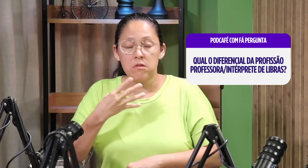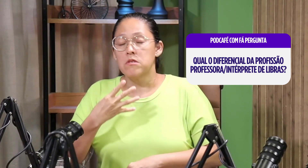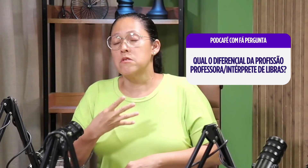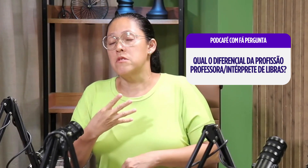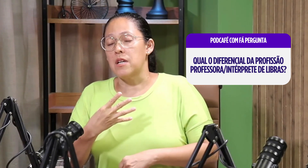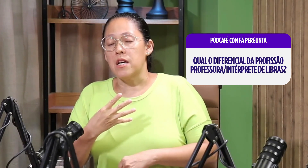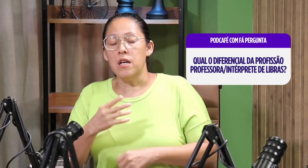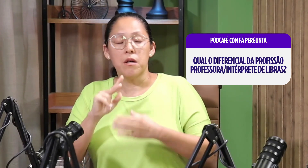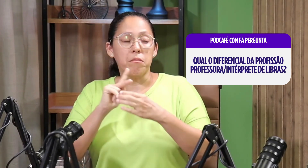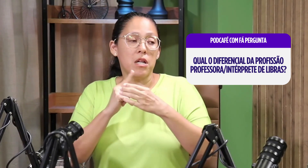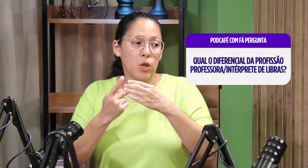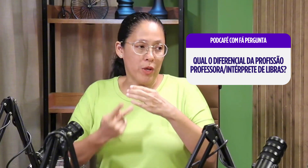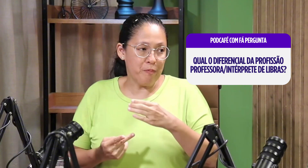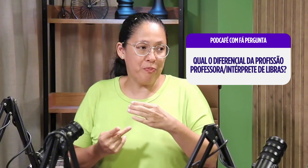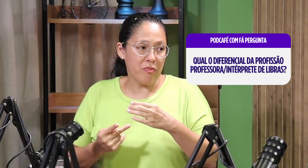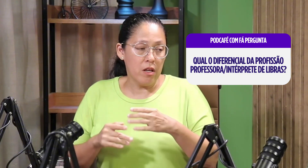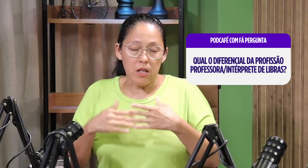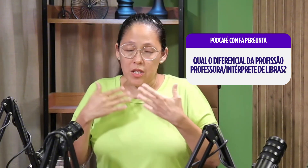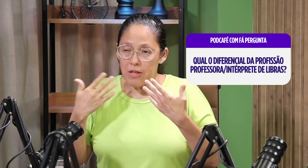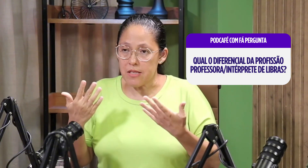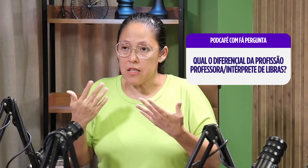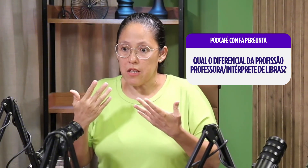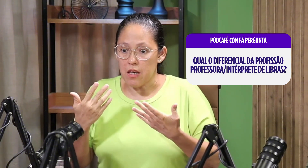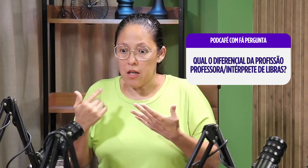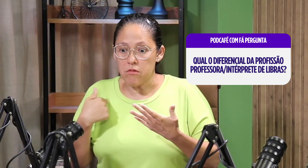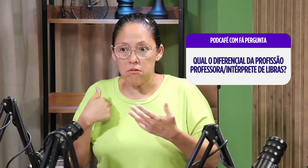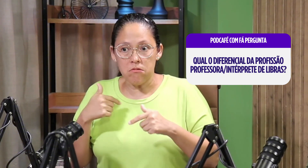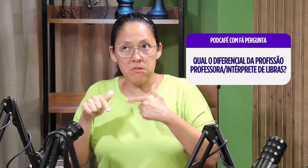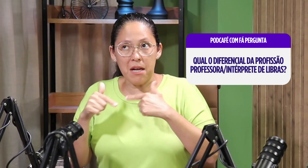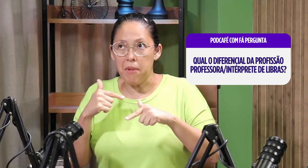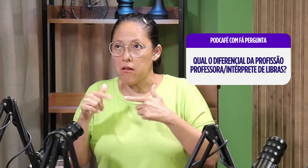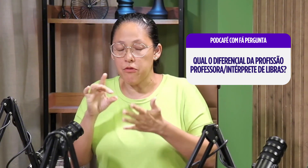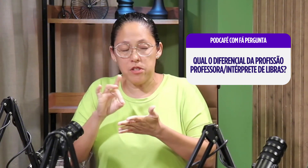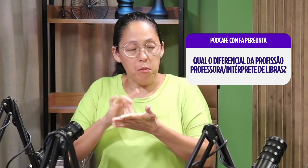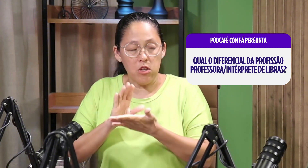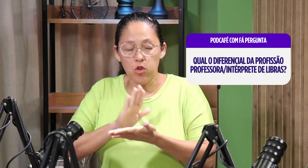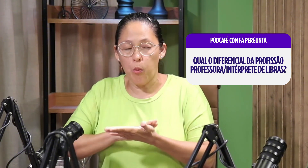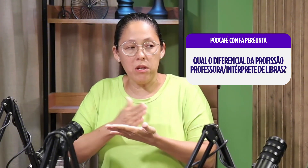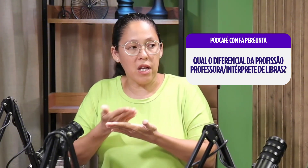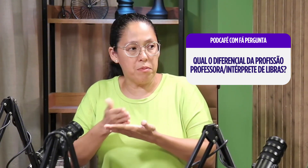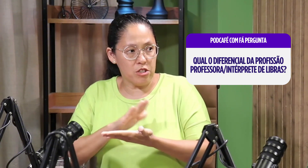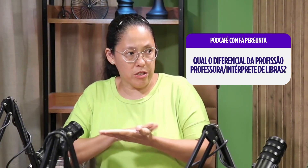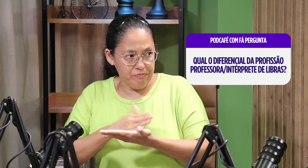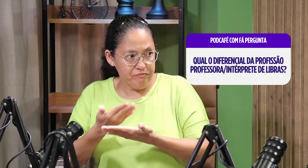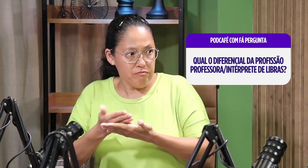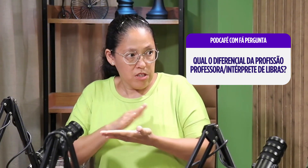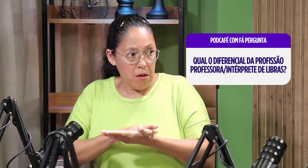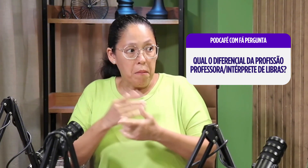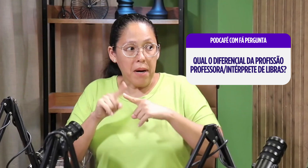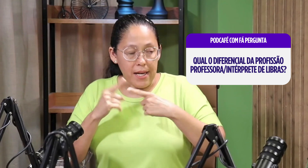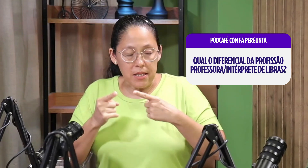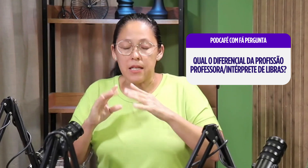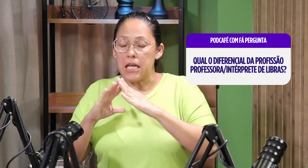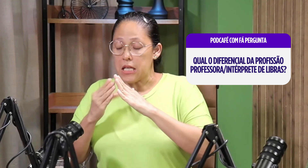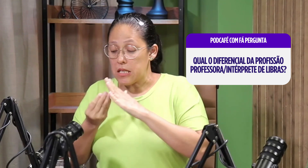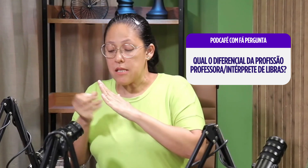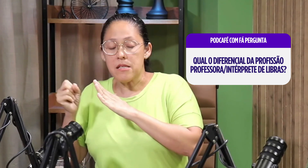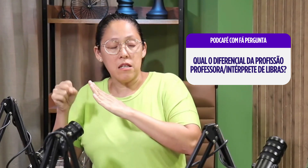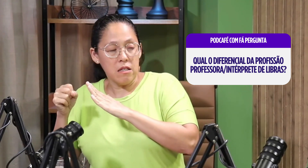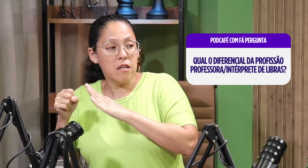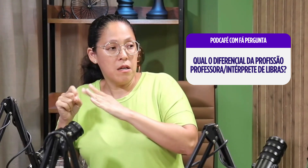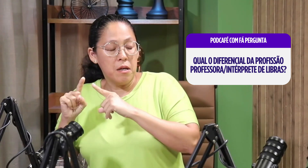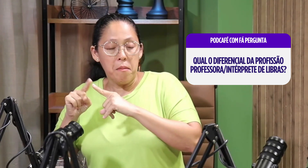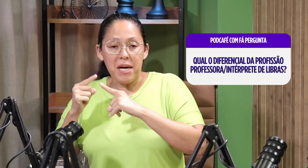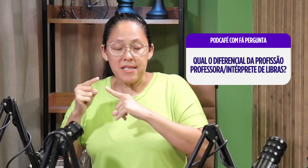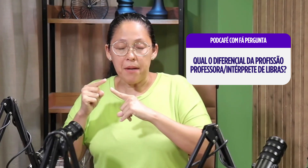professora, né, bilíngue. Então, assim, eu não trabalho oficialmente como intérprete, mas lá na igreja,